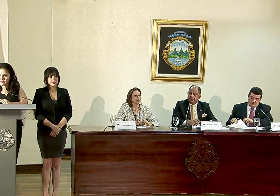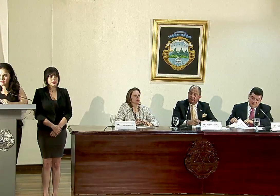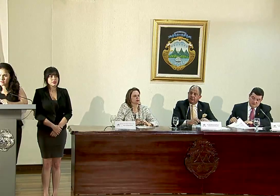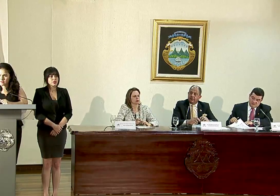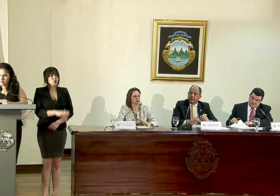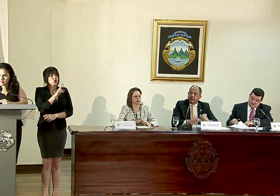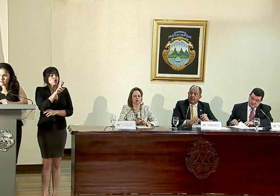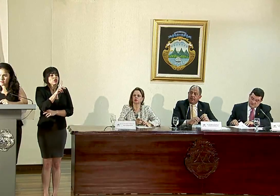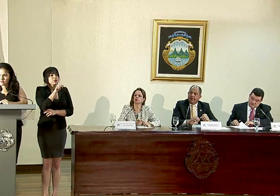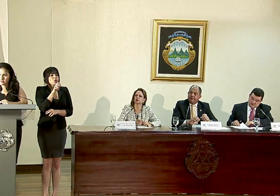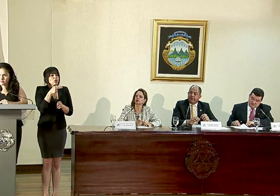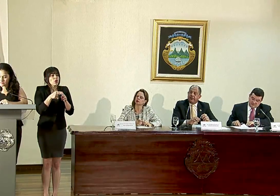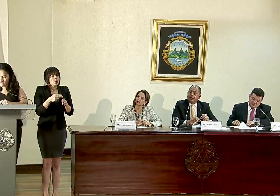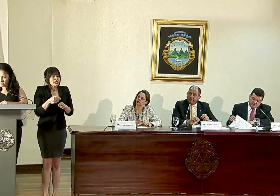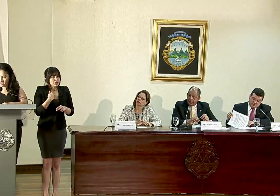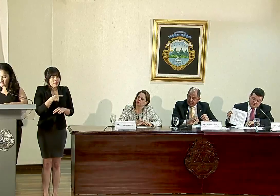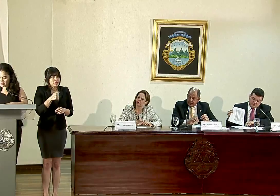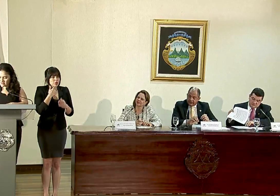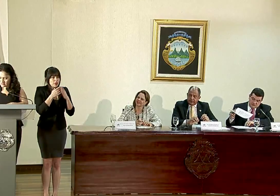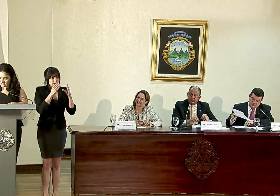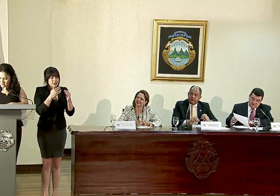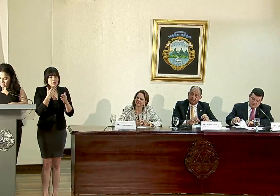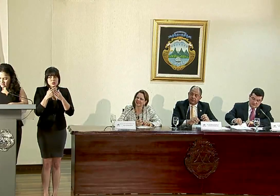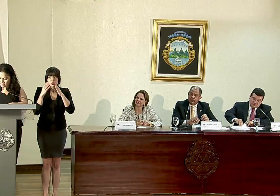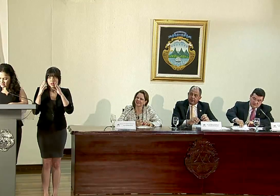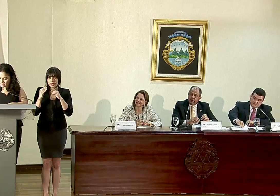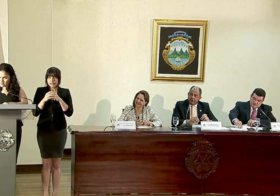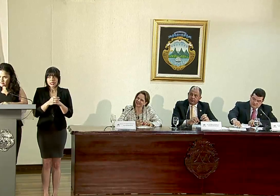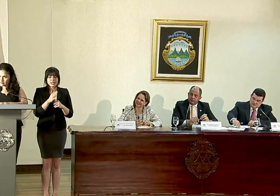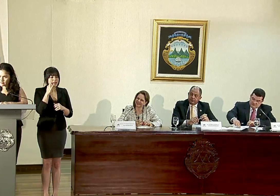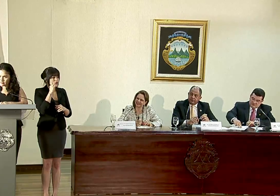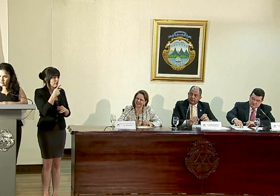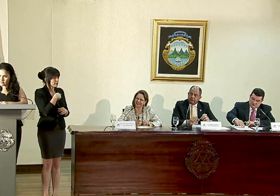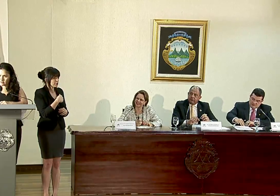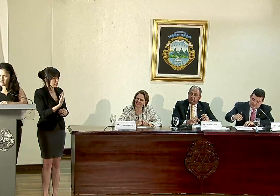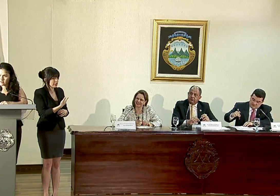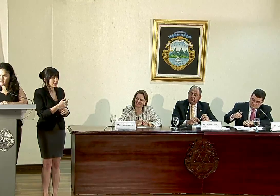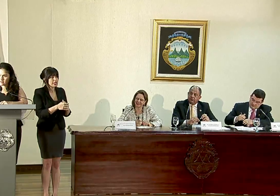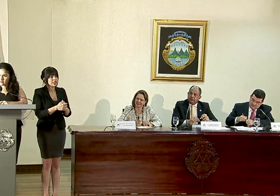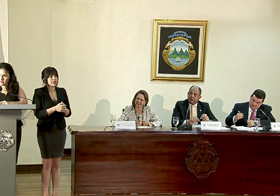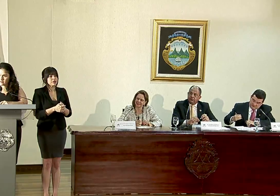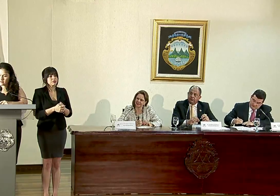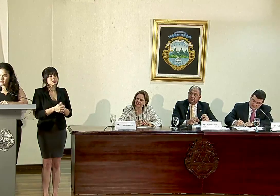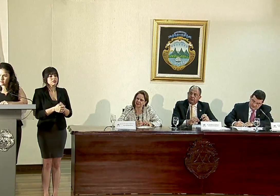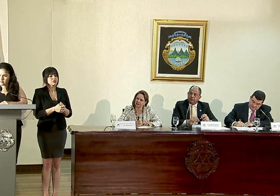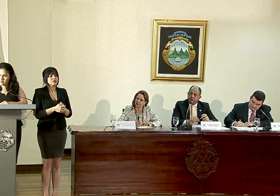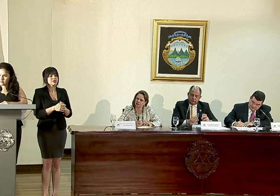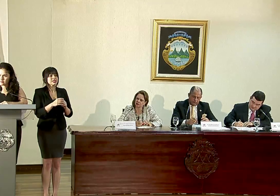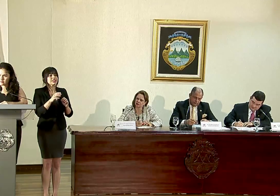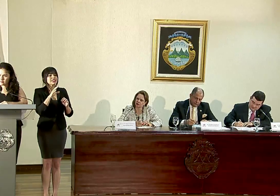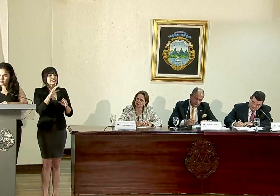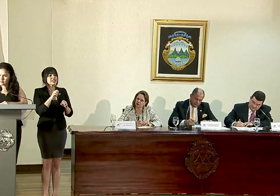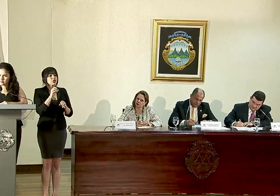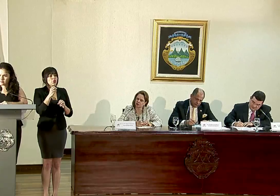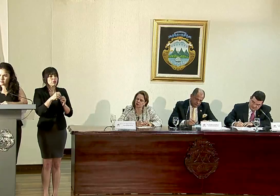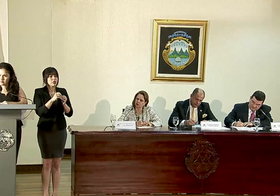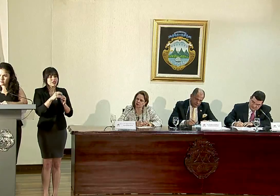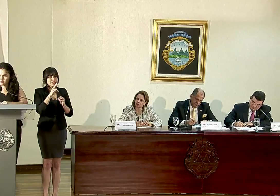dos preguntitas cortas señor presidente buenas tardes a don Sergio y a la señora vicepresidenta Gaceta número 75